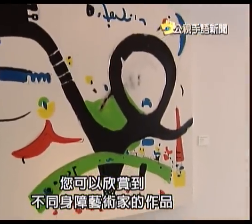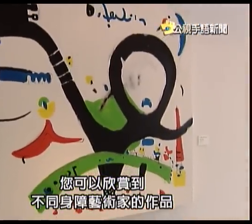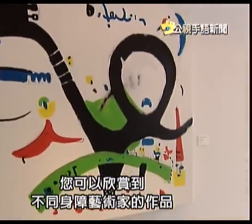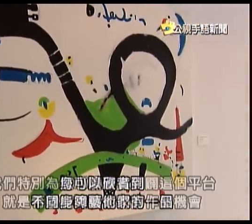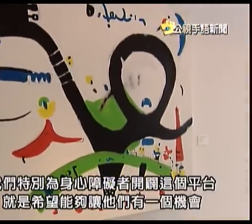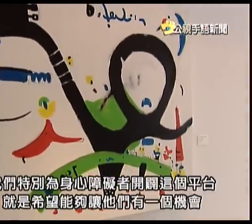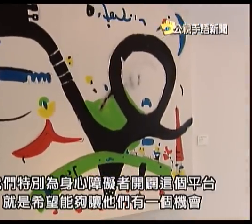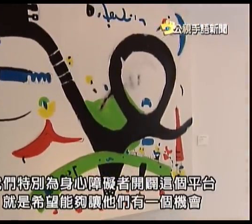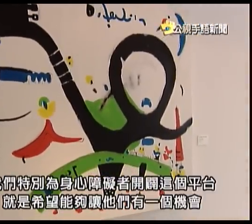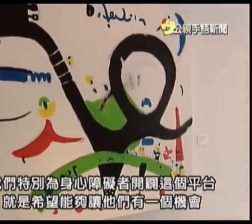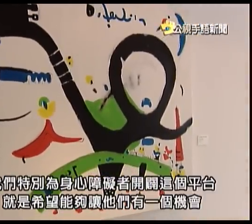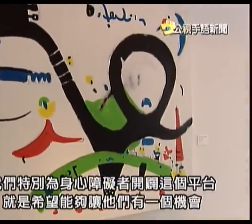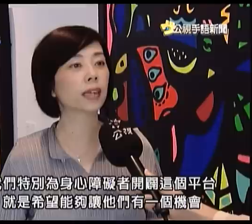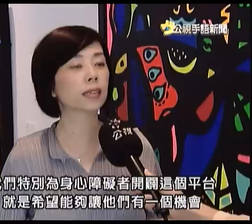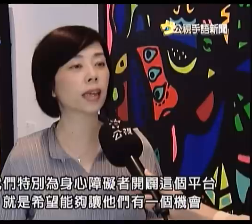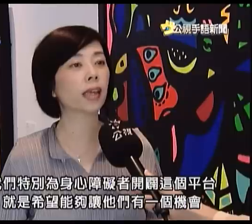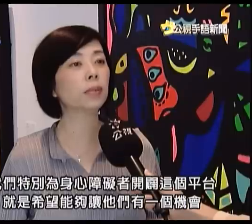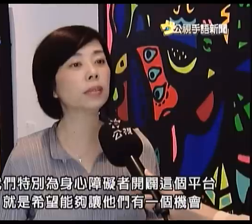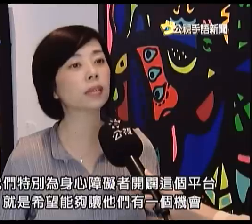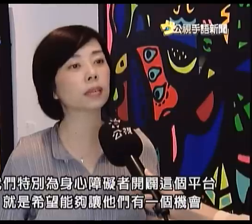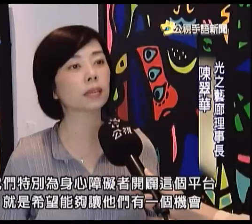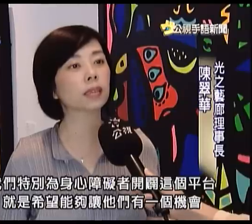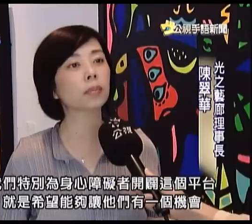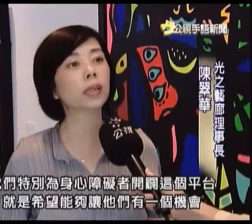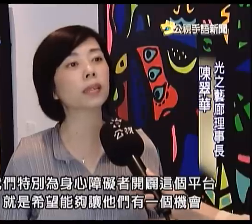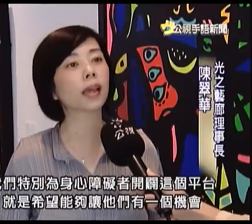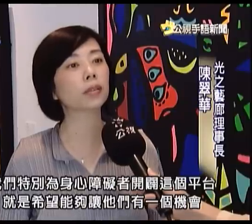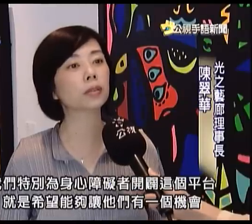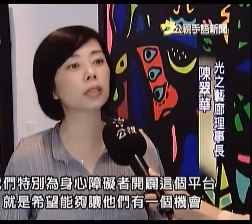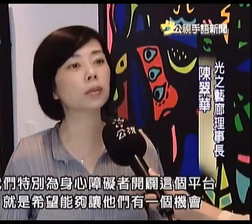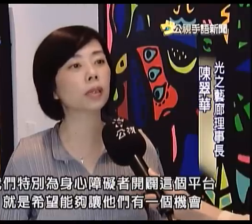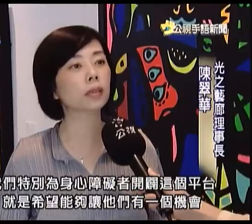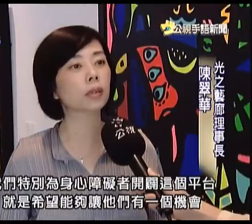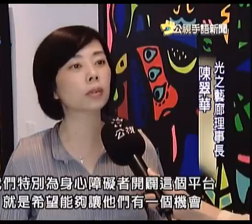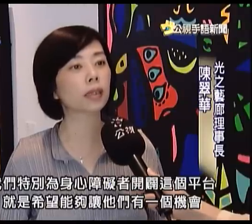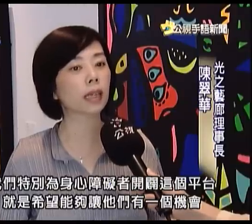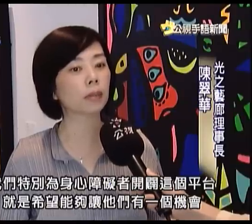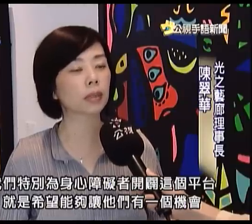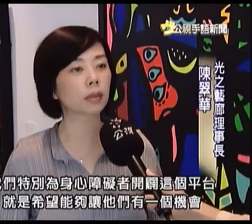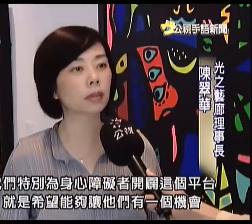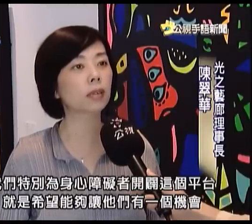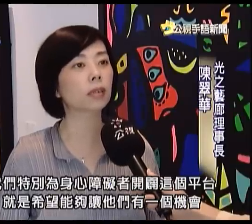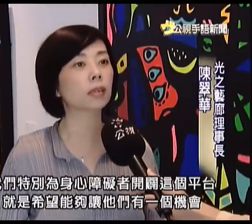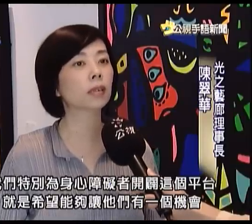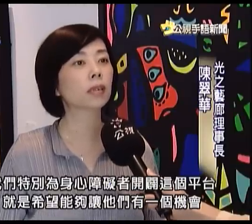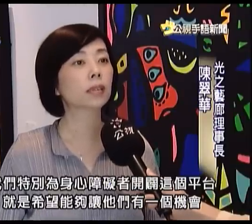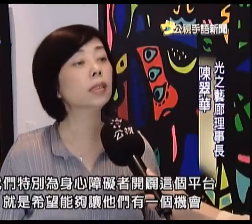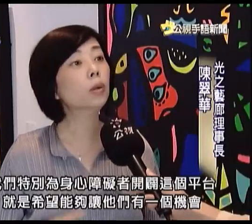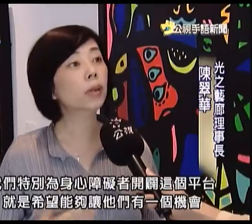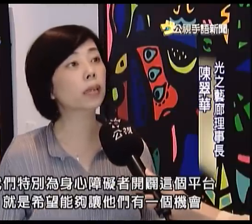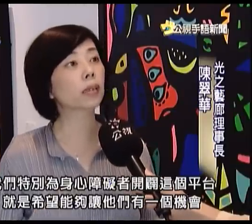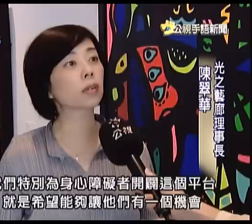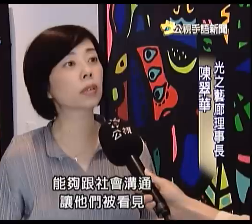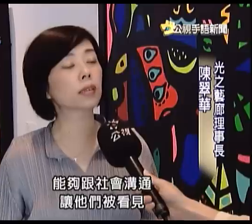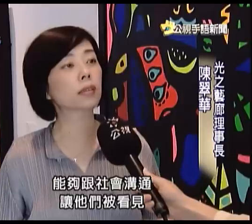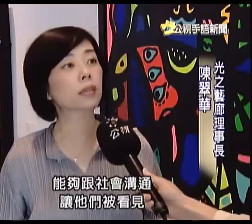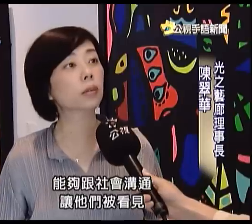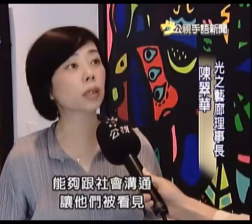我们特别为身心障碍者开辟这个平台，就是希望能够让他们有一个机会能够跟社会沟